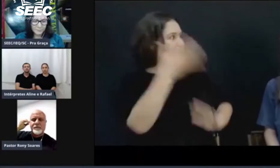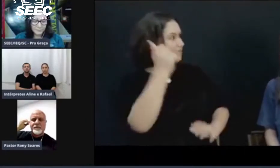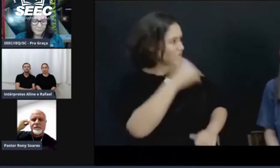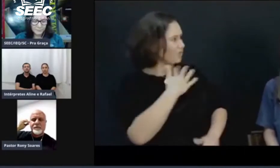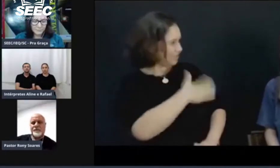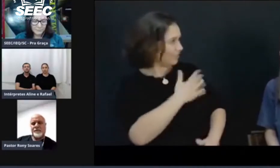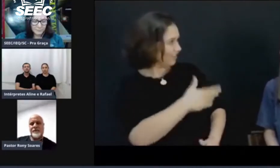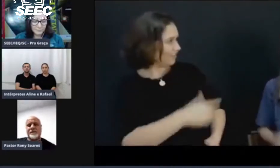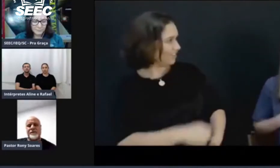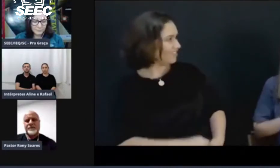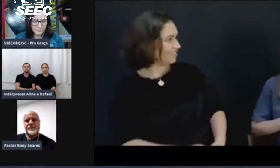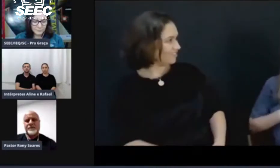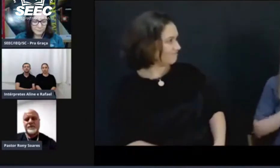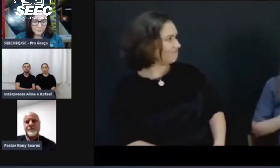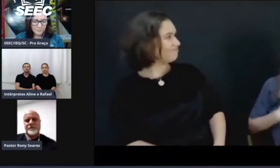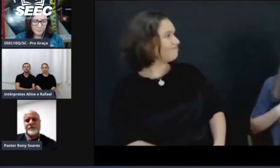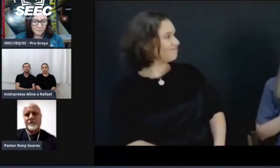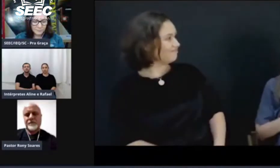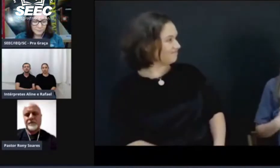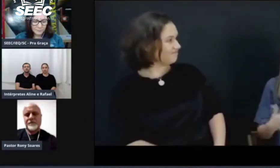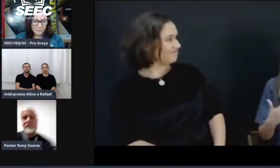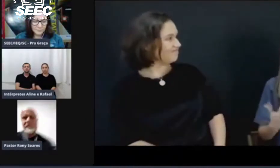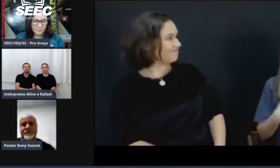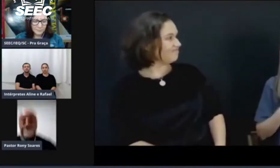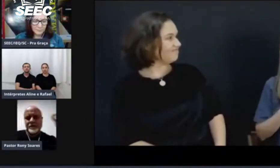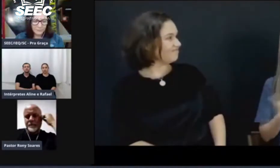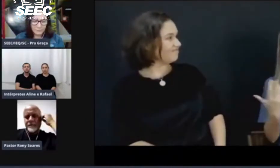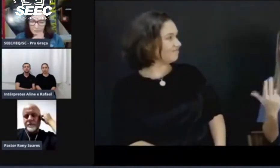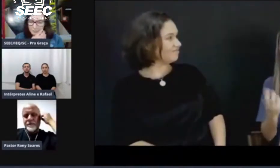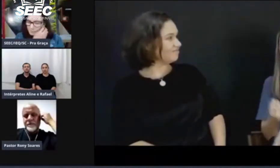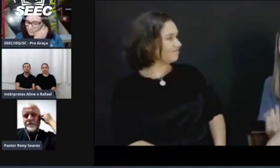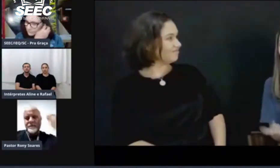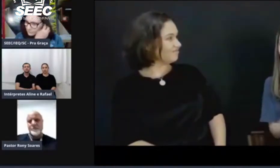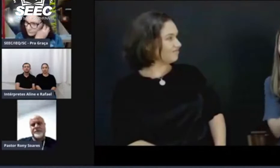Porque a música é de ouvinte, né? Mas você gosta da música em Libras?